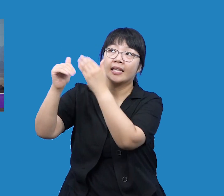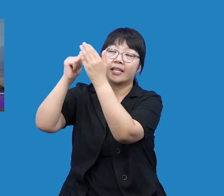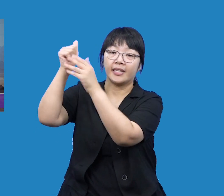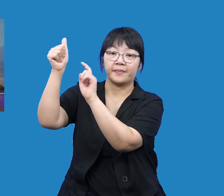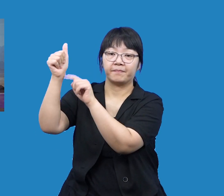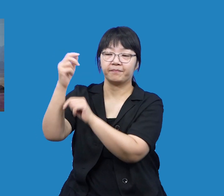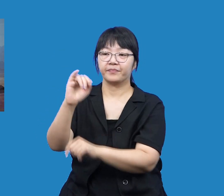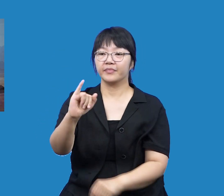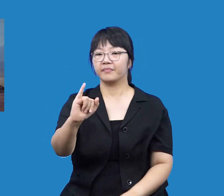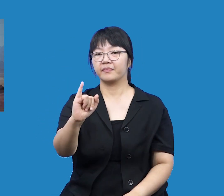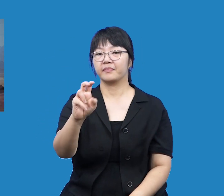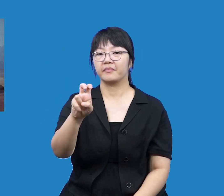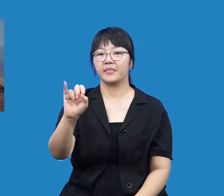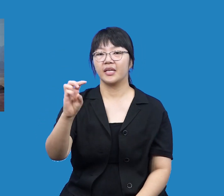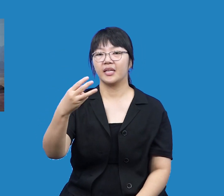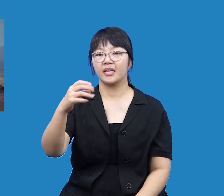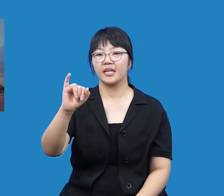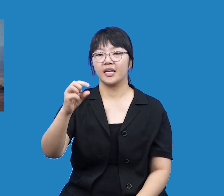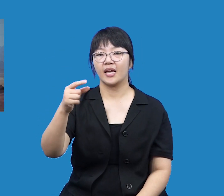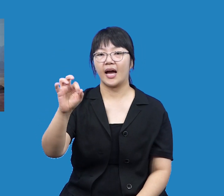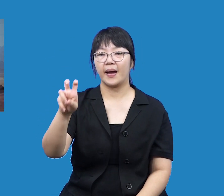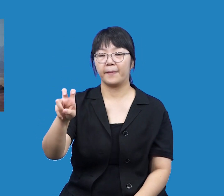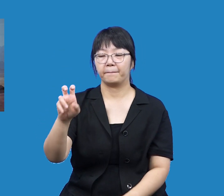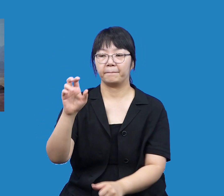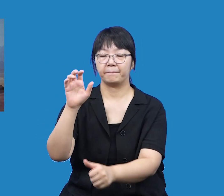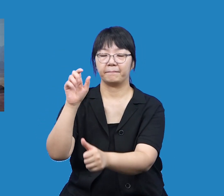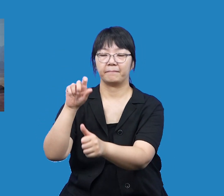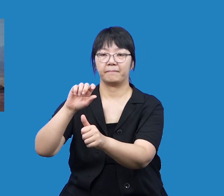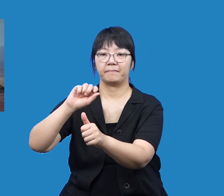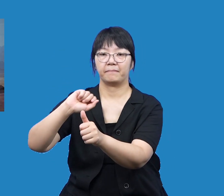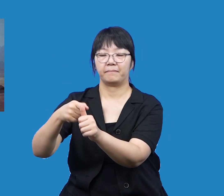미리암을 징계하십니다. 어떻게 징계하셨죠?